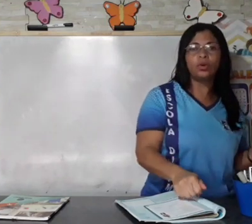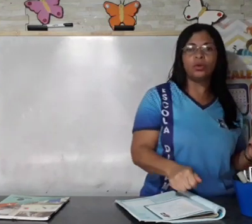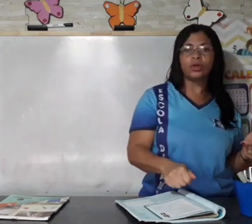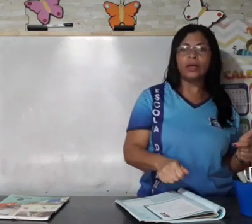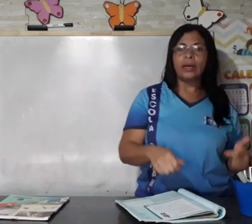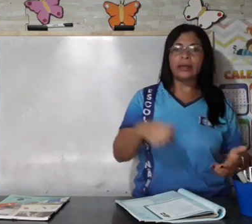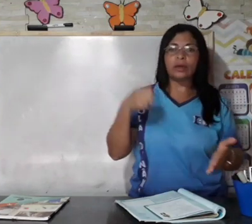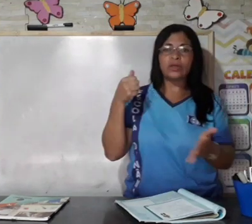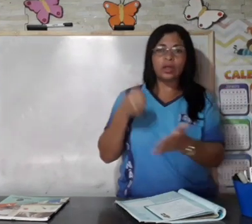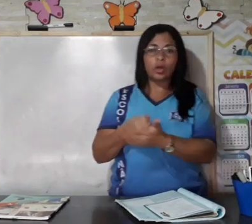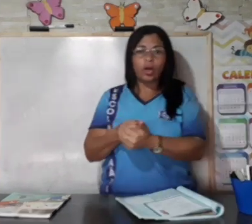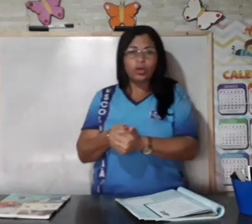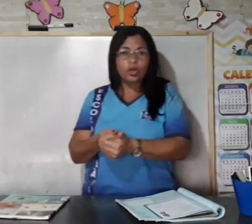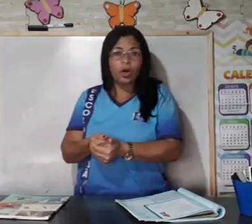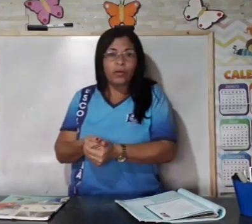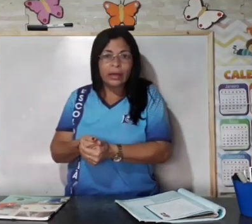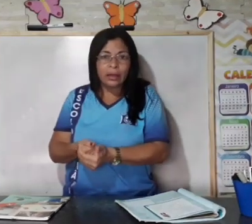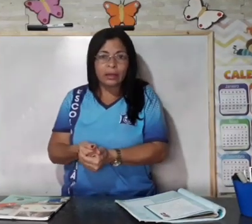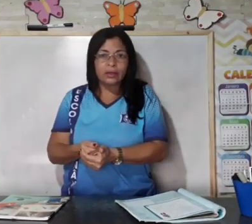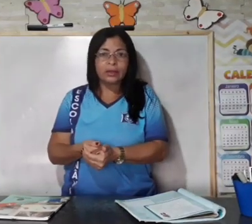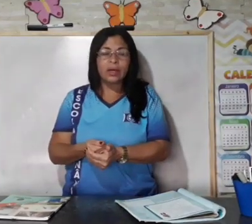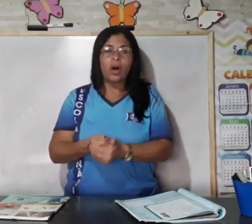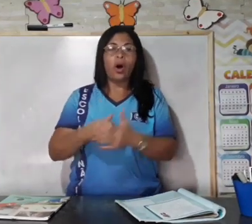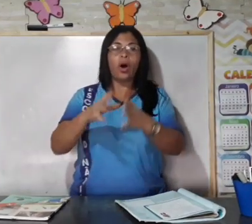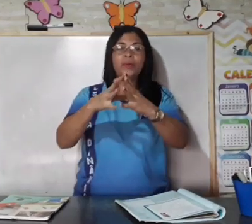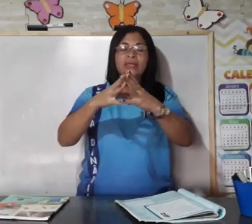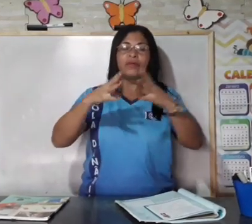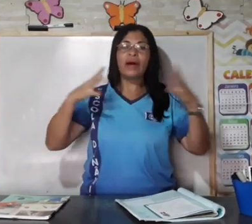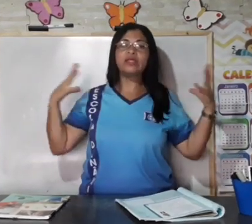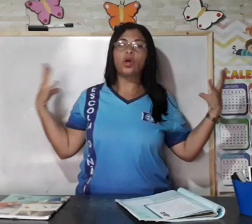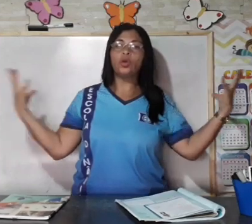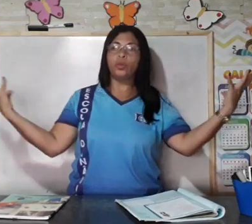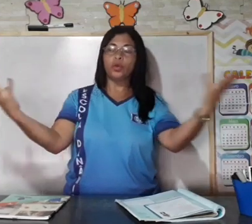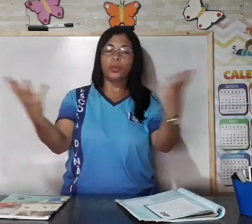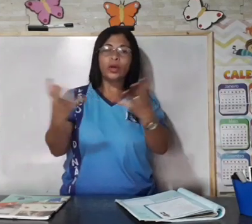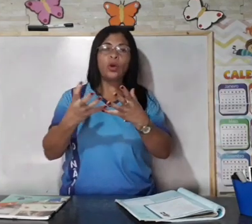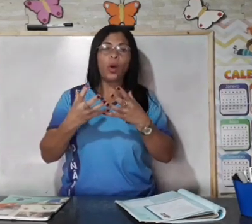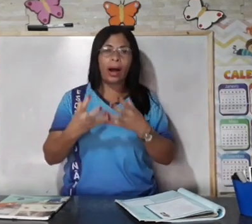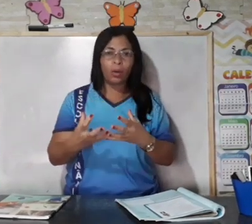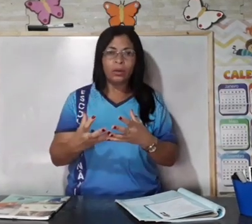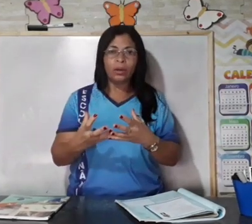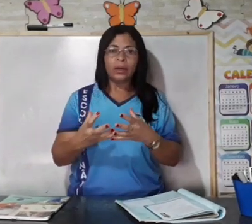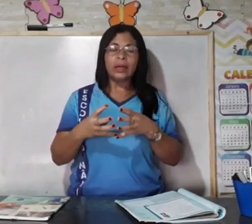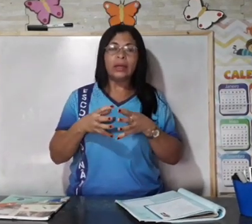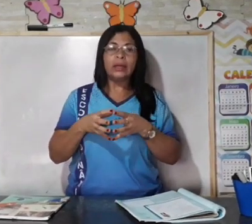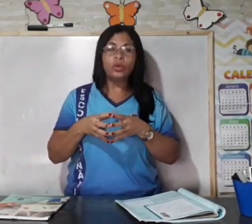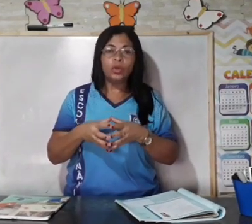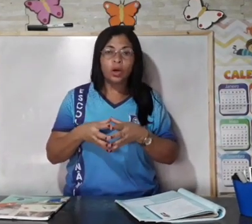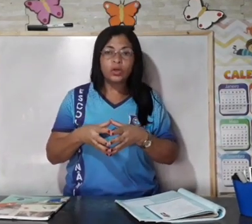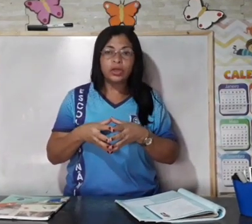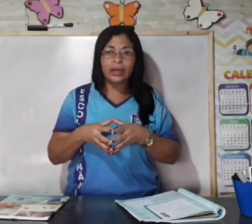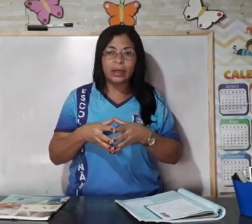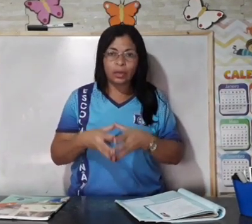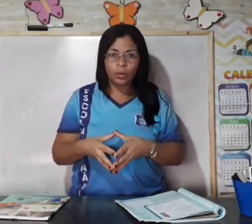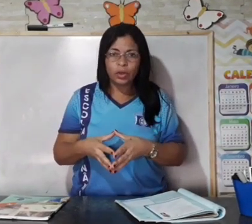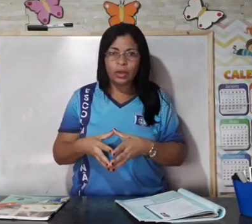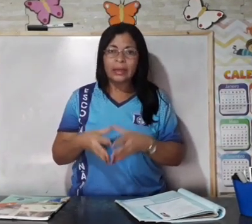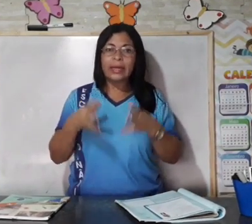todos. Então, se todos os governantes observassem todo mundo por igual nos nossos direitos, não